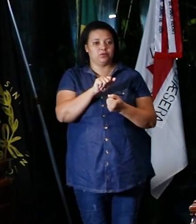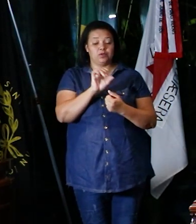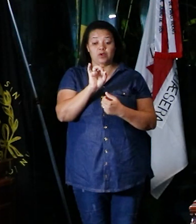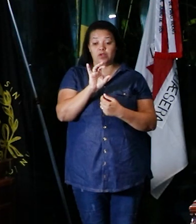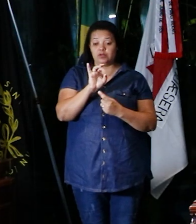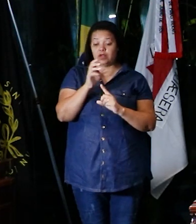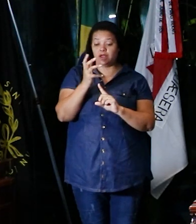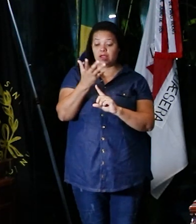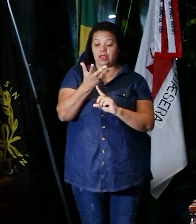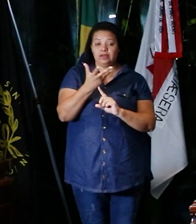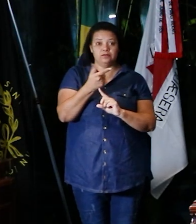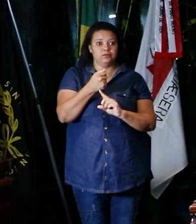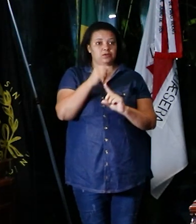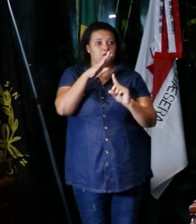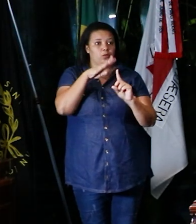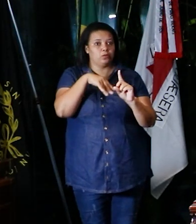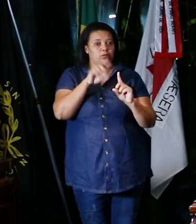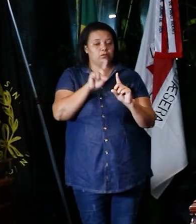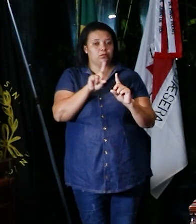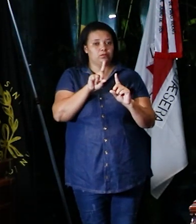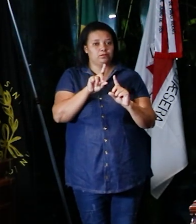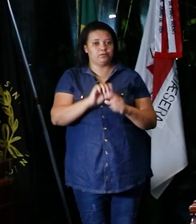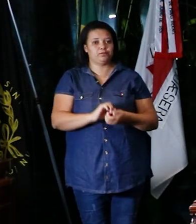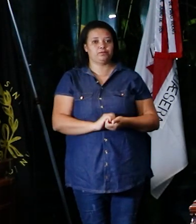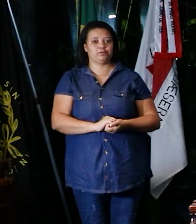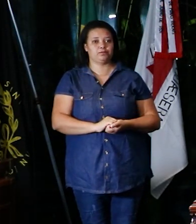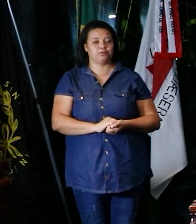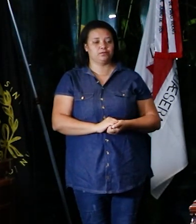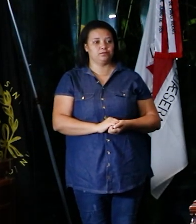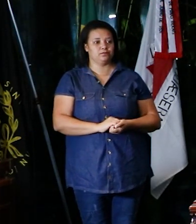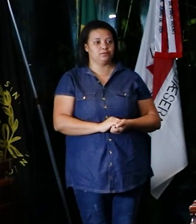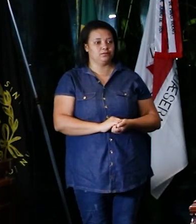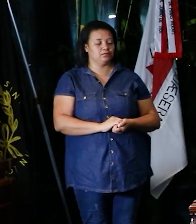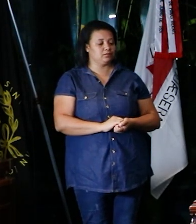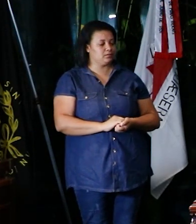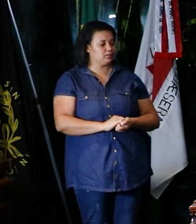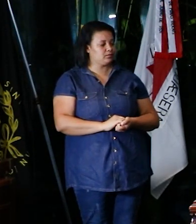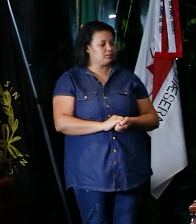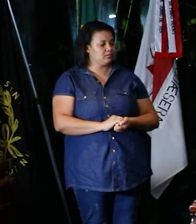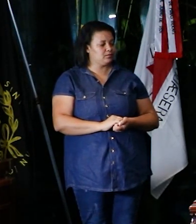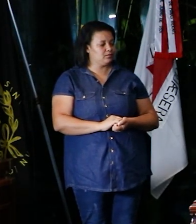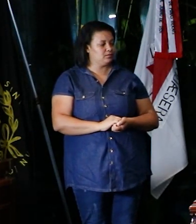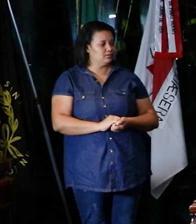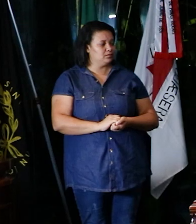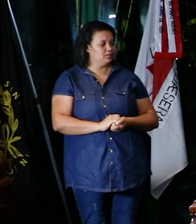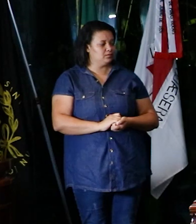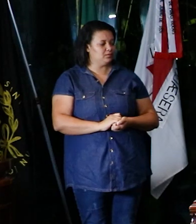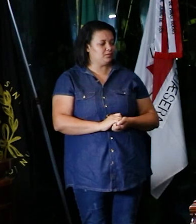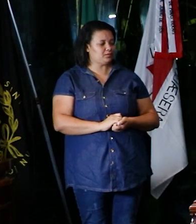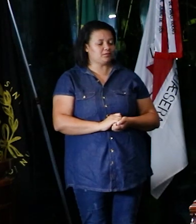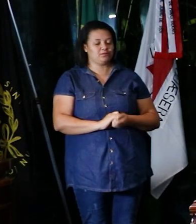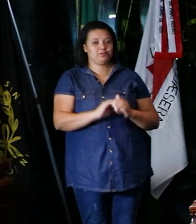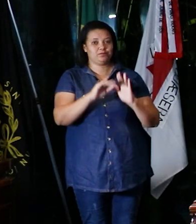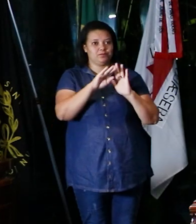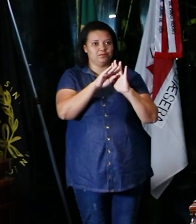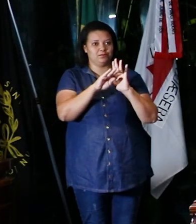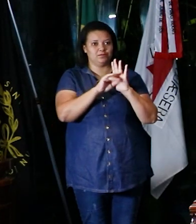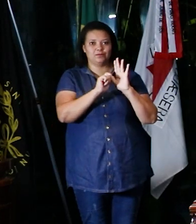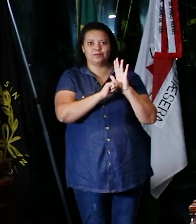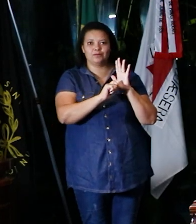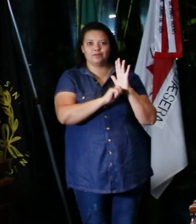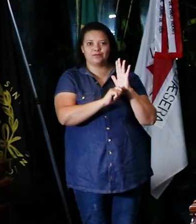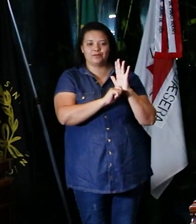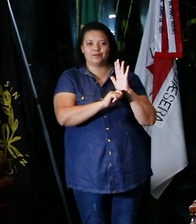ele reverenciava. E eu fiz uma lista aqui dos artistas que